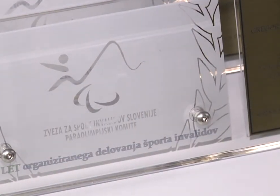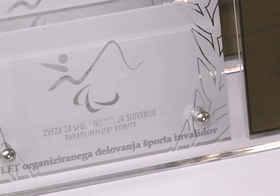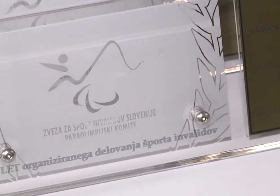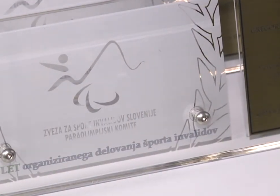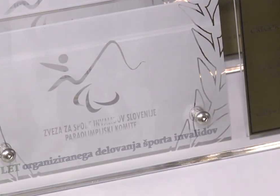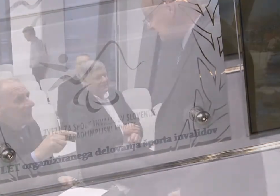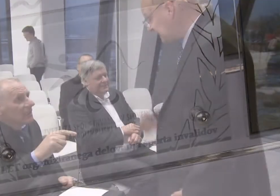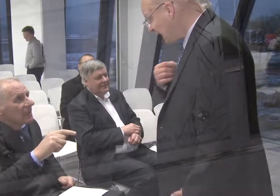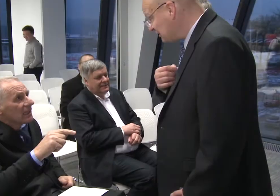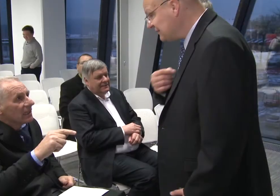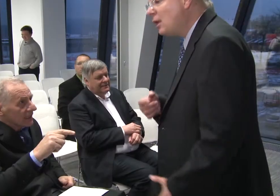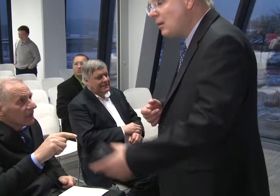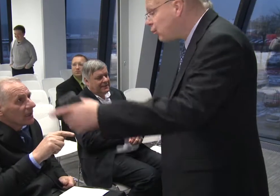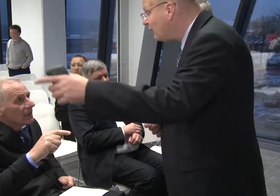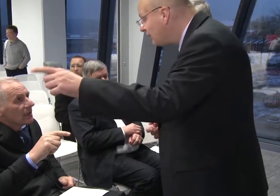Levo.